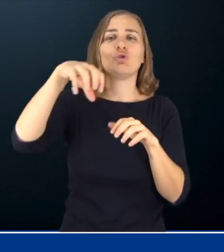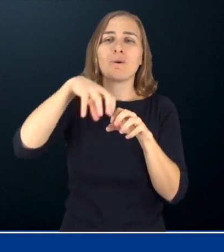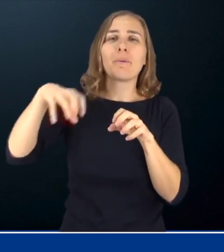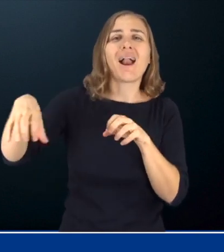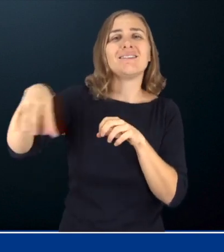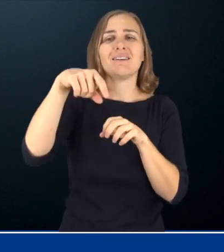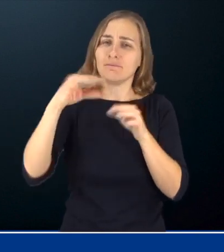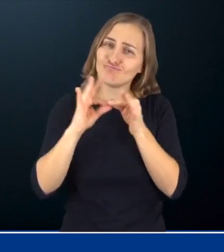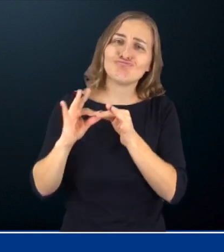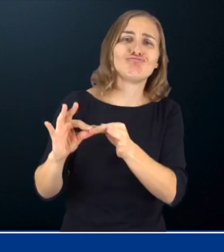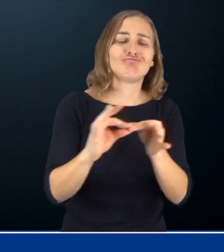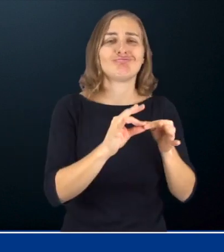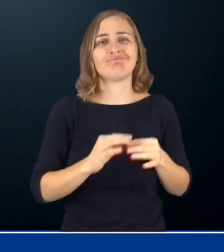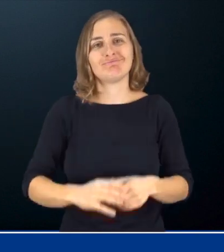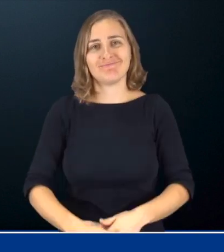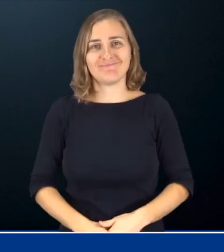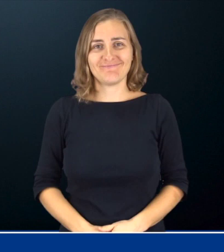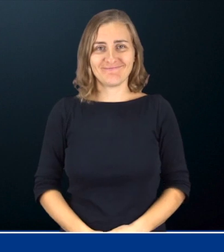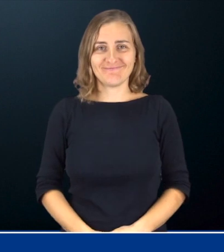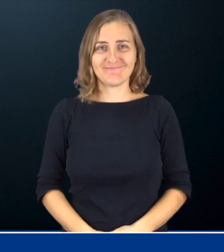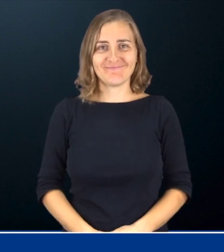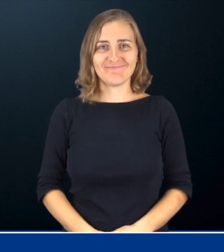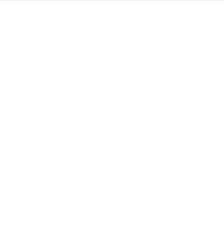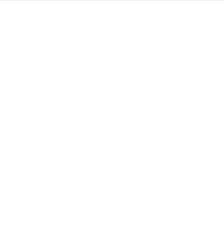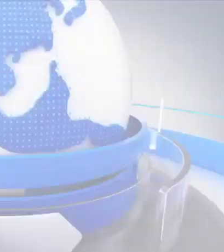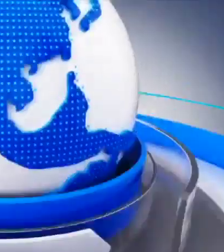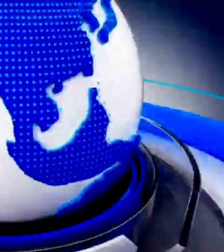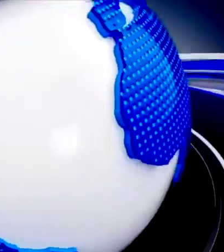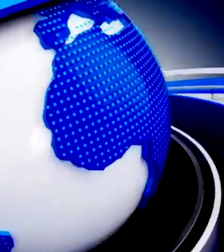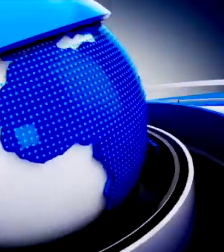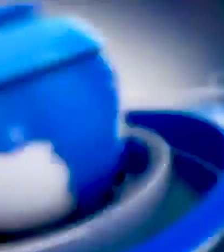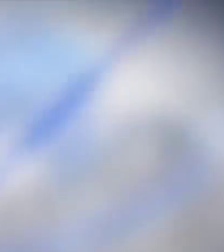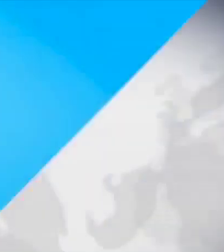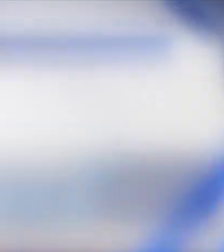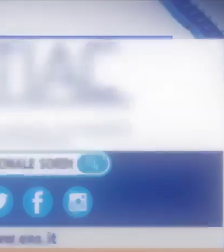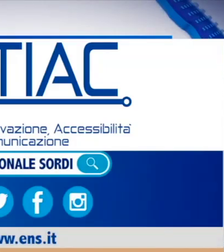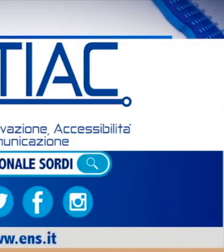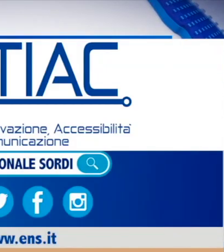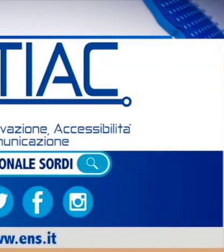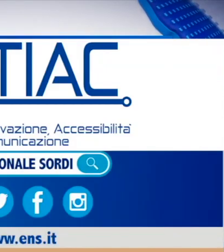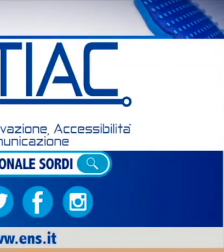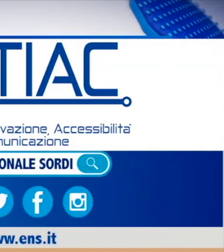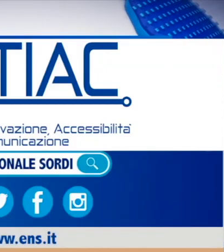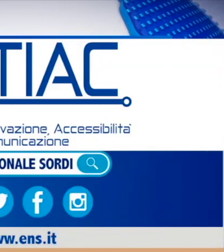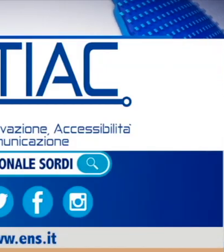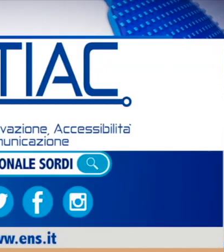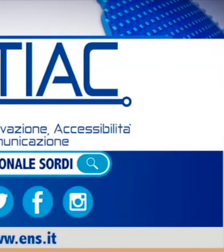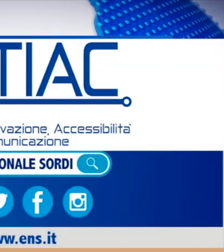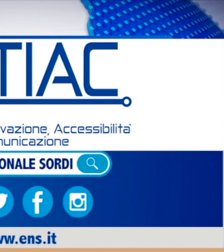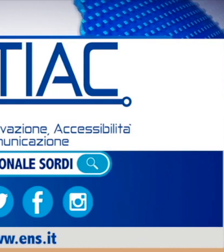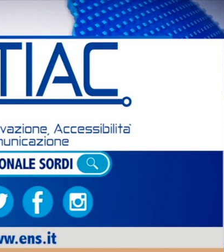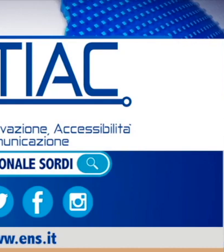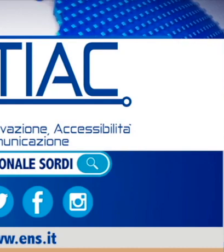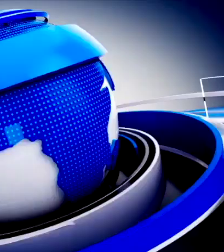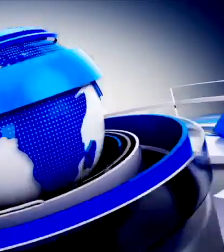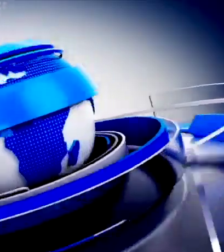velocemente possibile all'approvazione di un testo che sia il migliore possibile e che raccolga un consenso ampio e trasversale